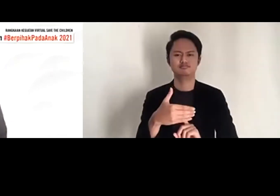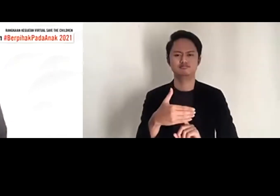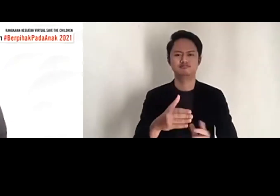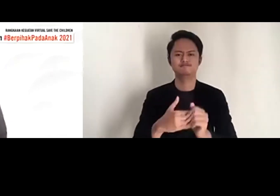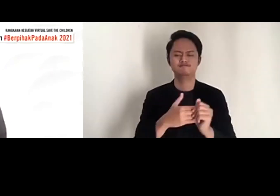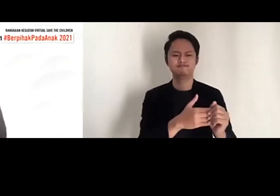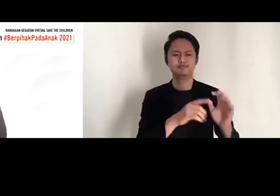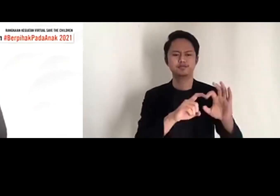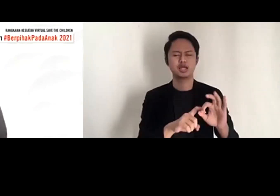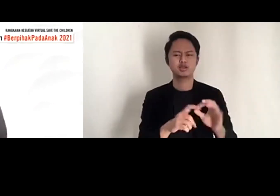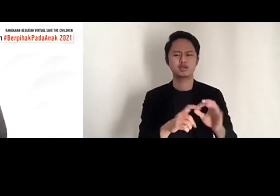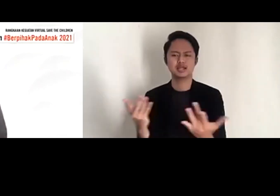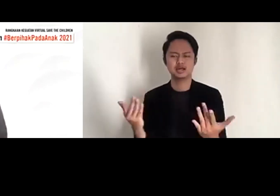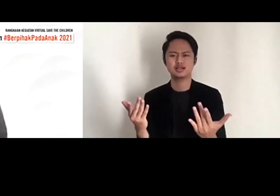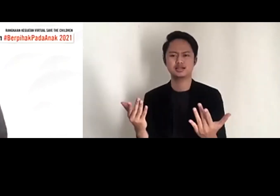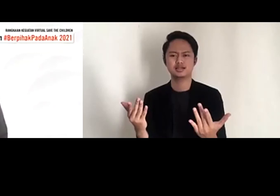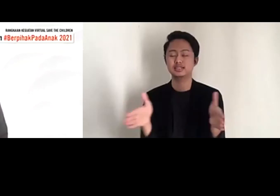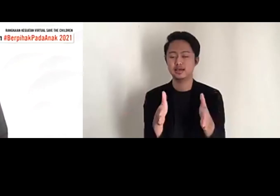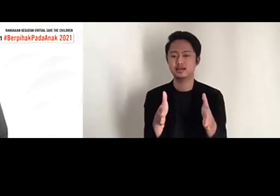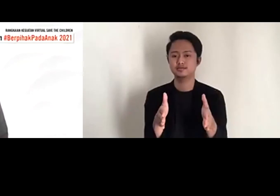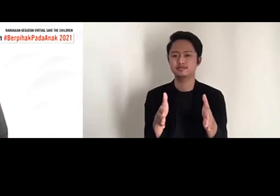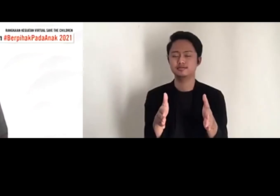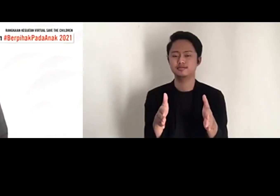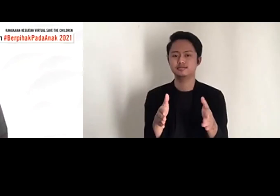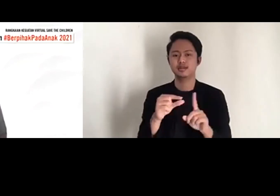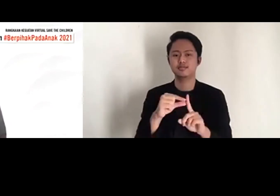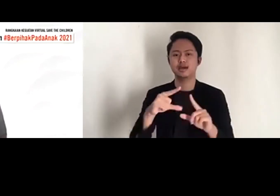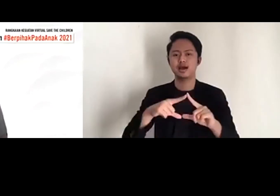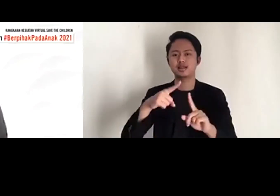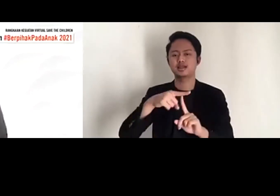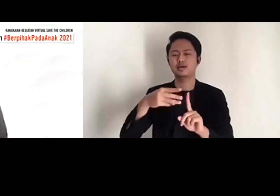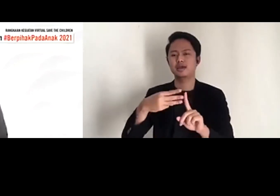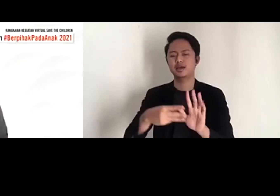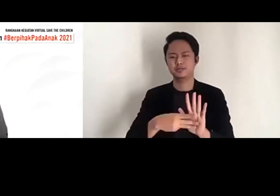berbasis masyarakat atau disingkat menjadi PATBM,